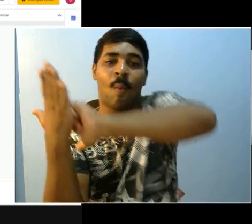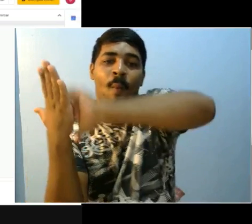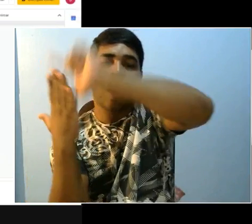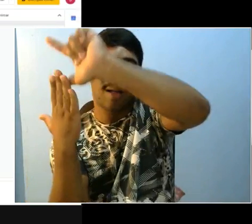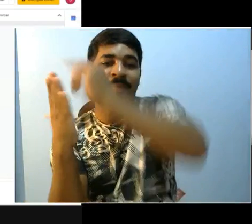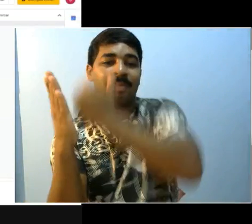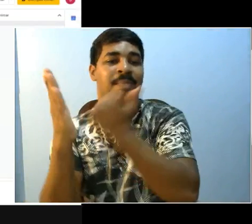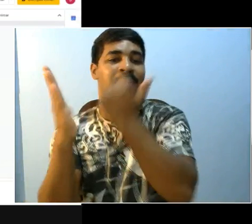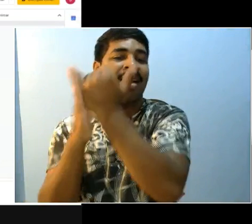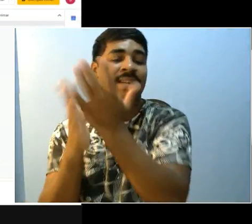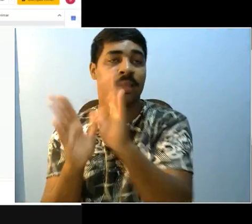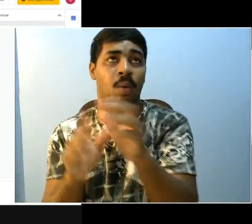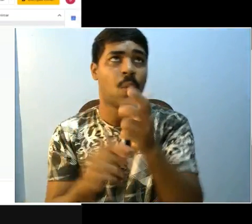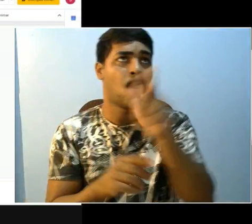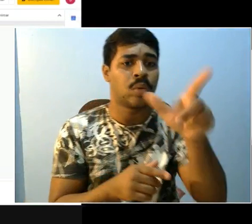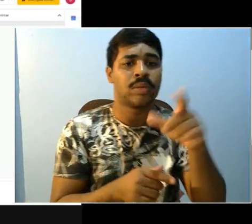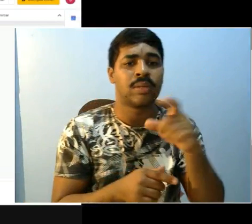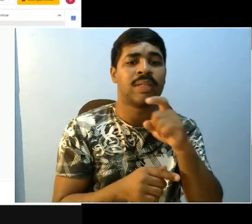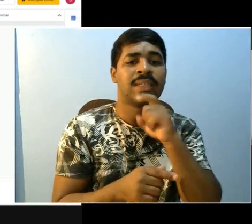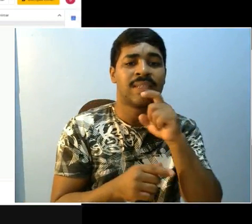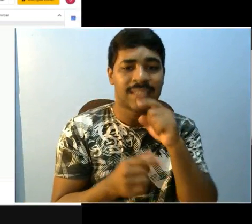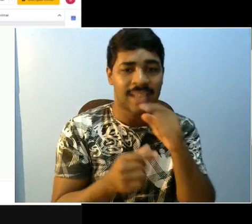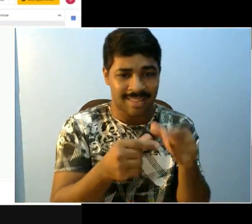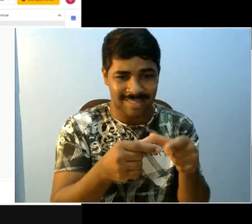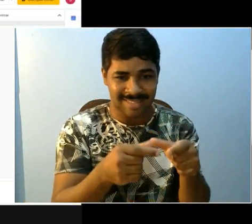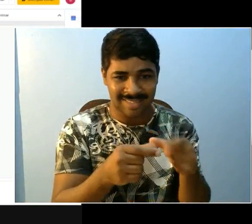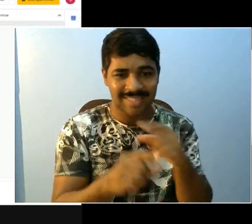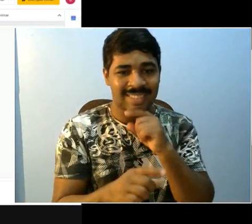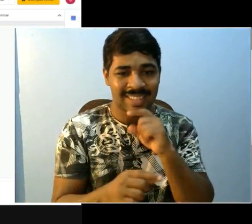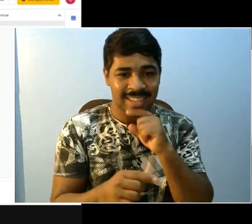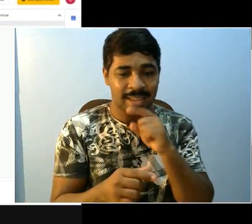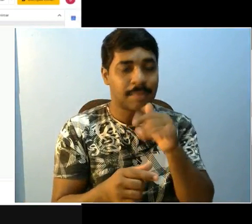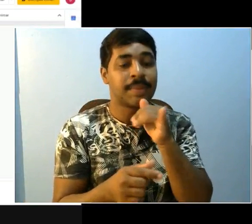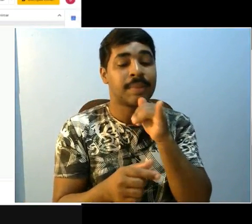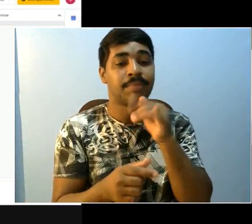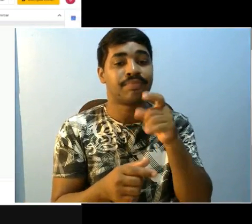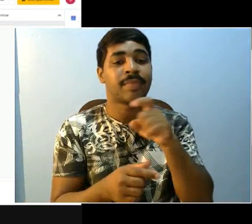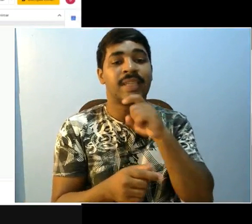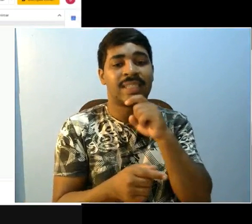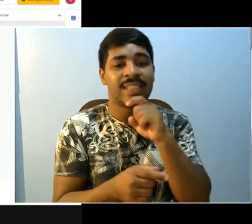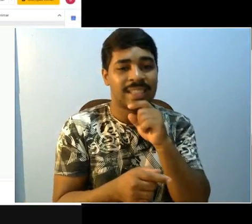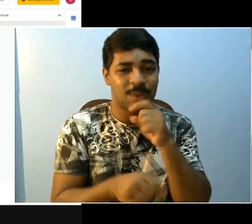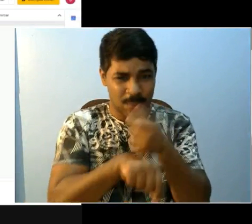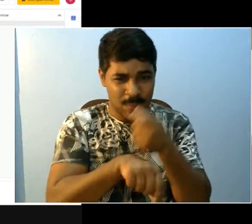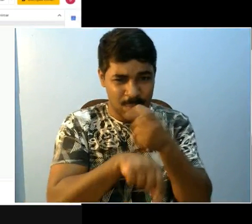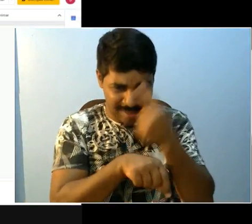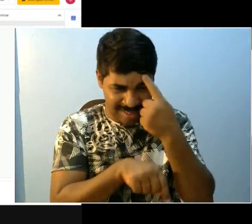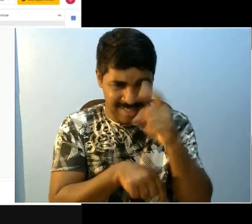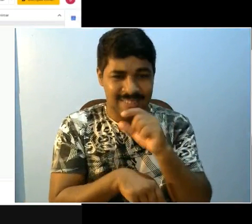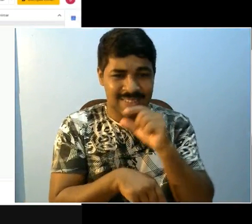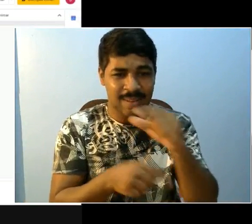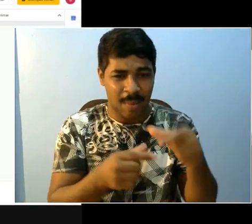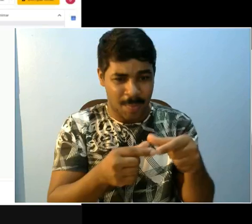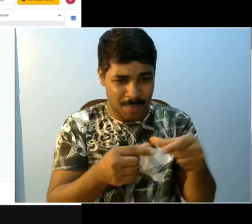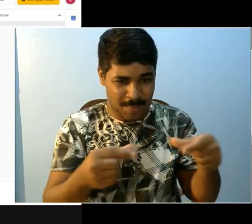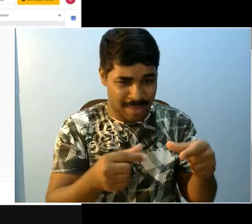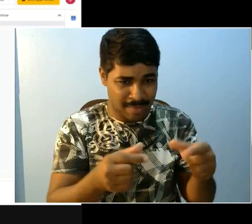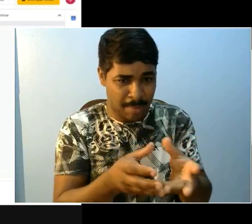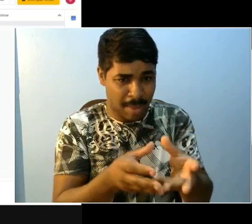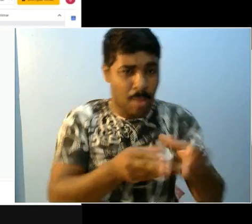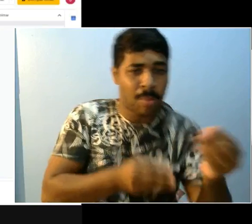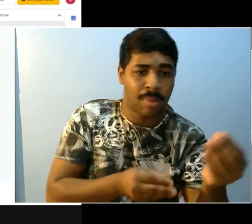mais lisa ainda. Tá? Por isso que é difícil de pegar o gelo. Por quê? Né? Porque